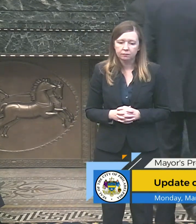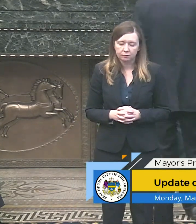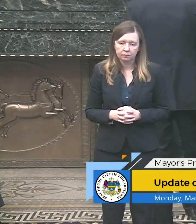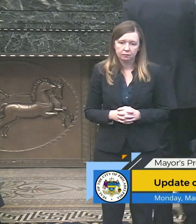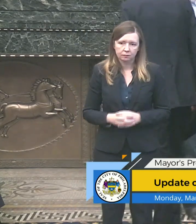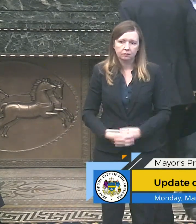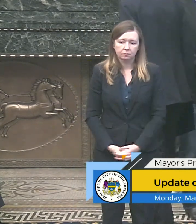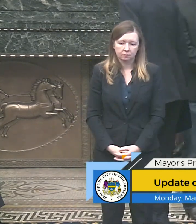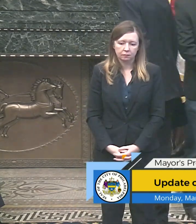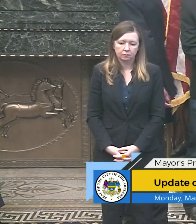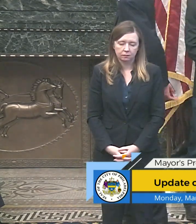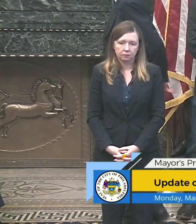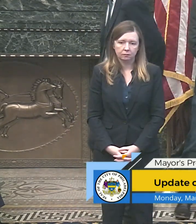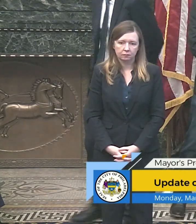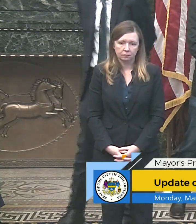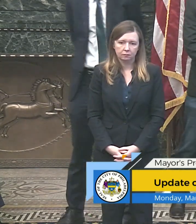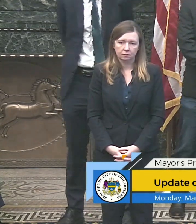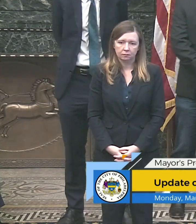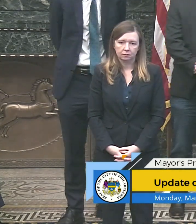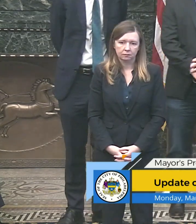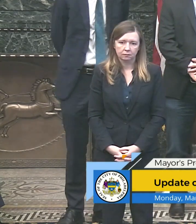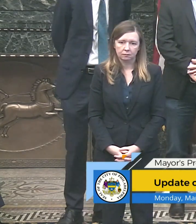una reunión con Temple para ver este problema.